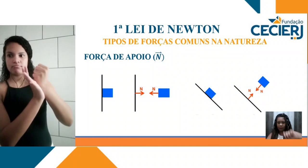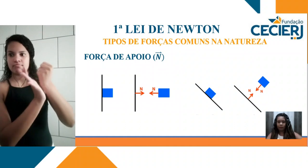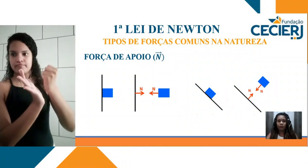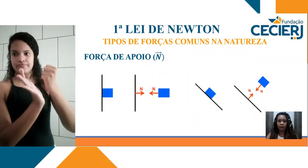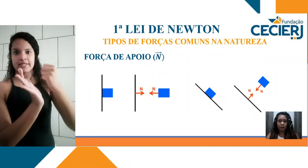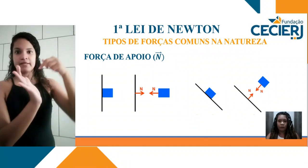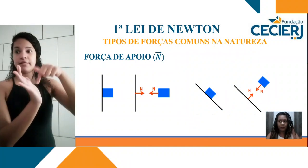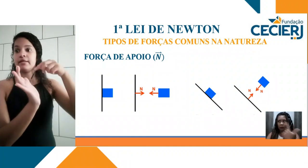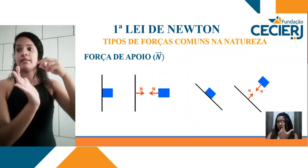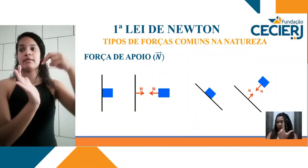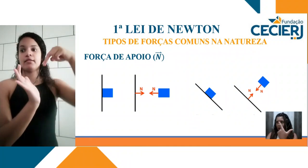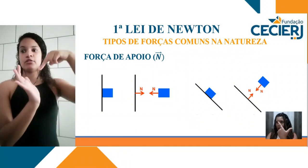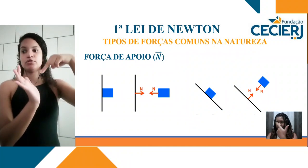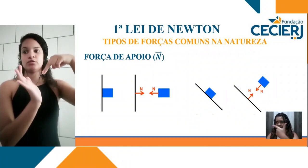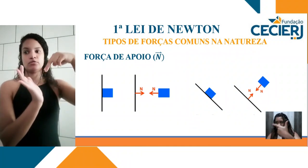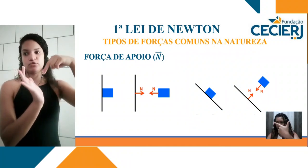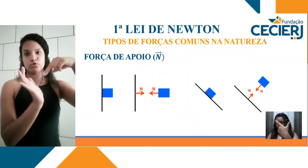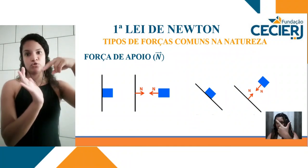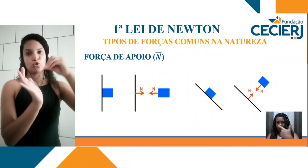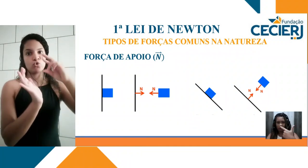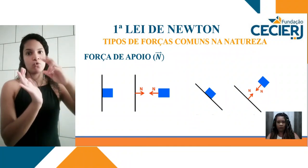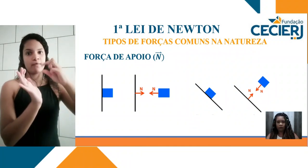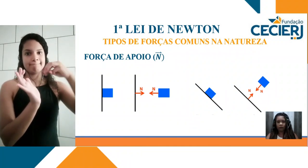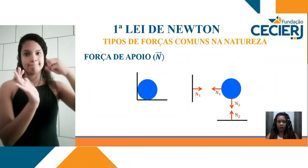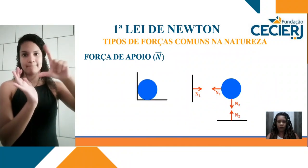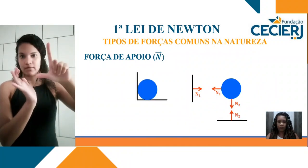ok? Então, assim.